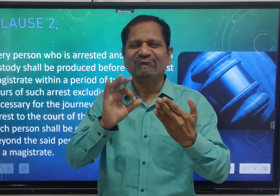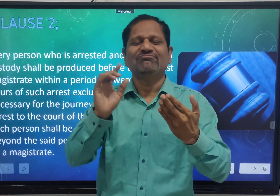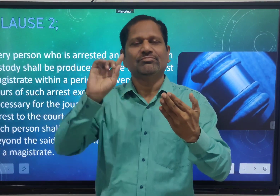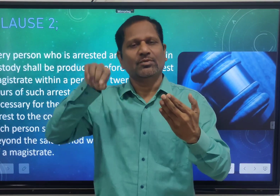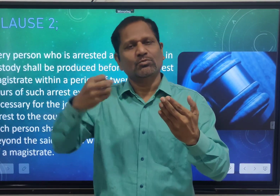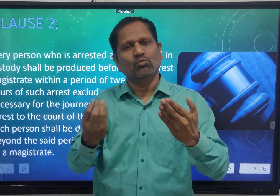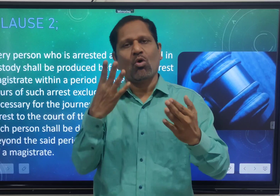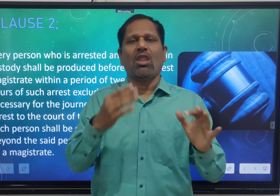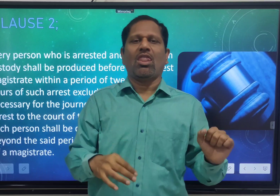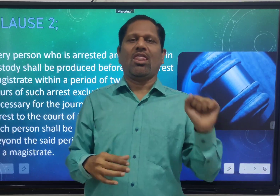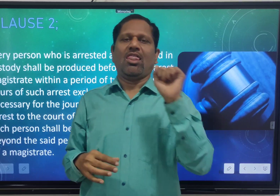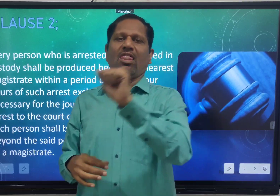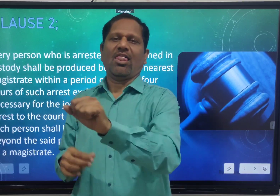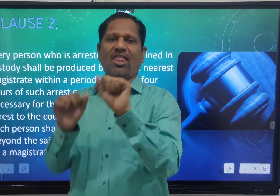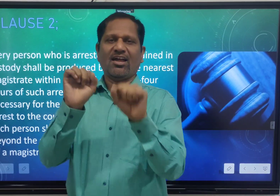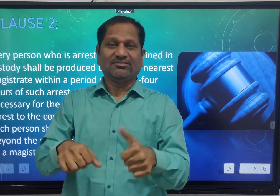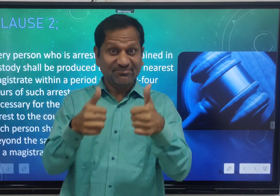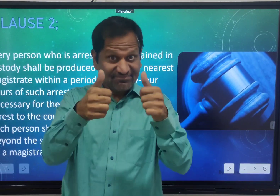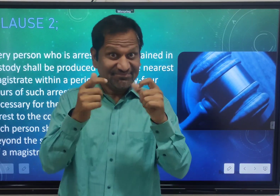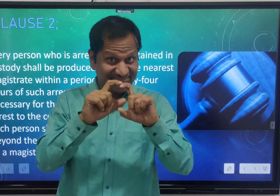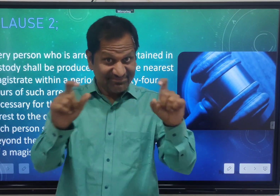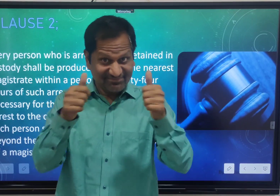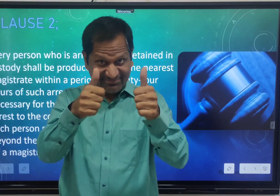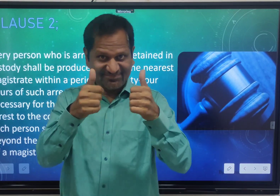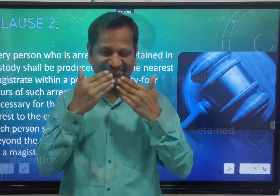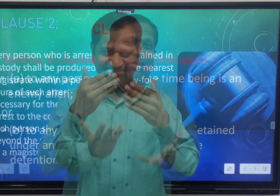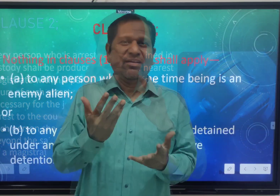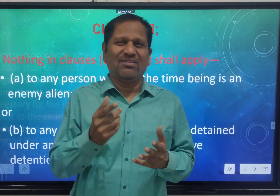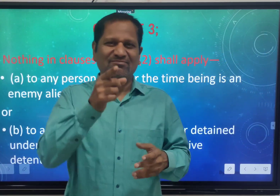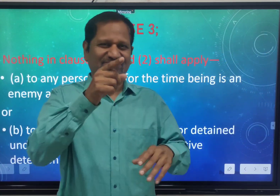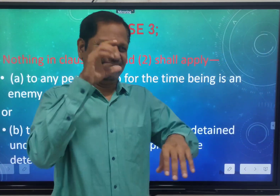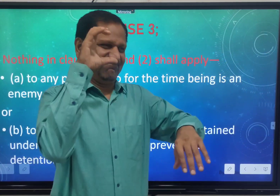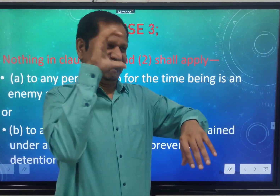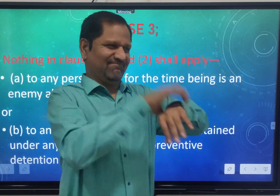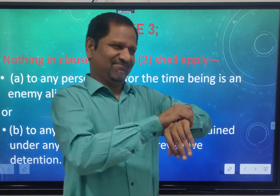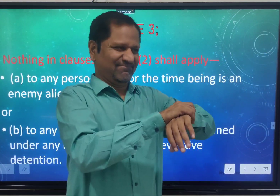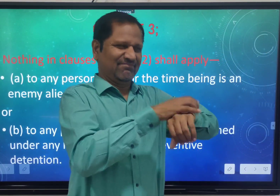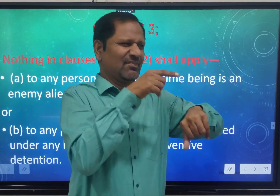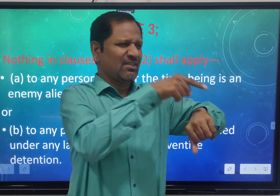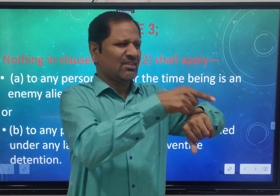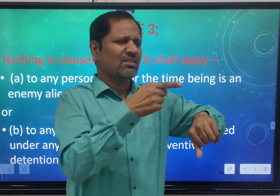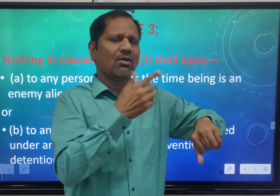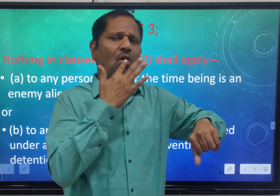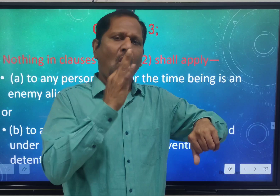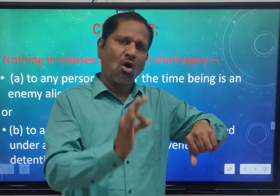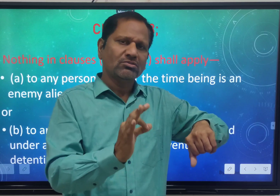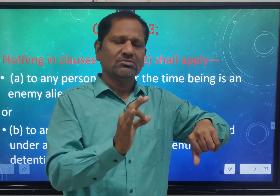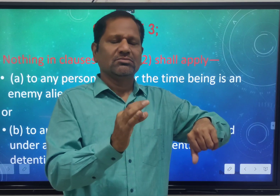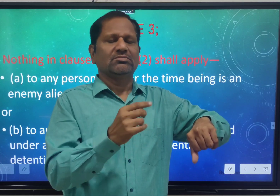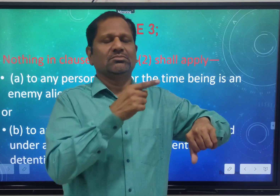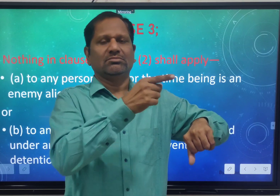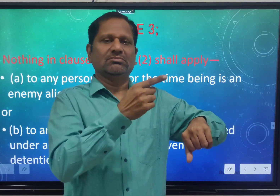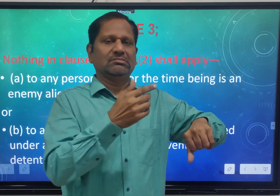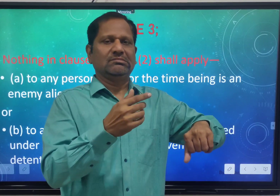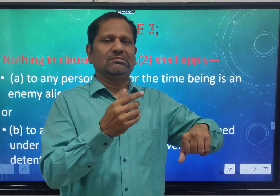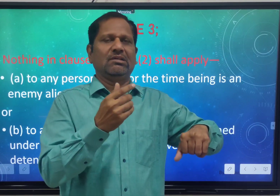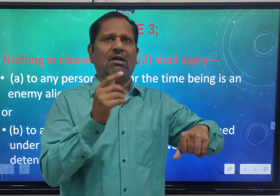कई बार न्यायालय रात में नहीं खुले होते तो दिन में होता है, तो 24 घंटे का समय इसमें दिया गया है। अब इसमें एक बात और